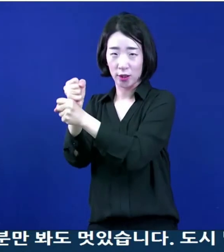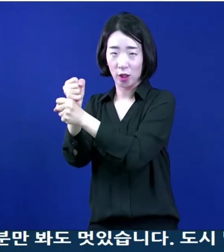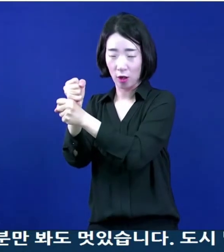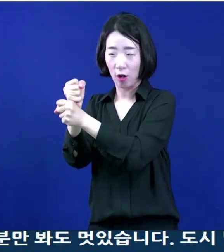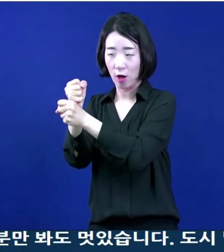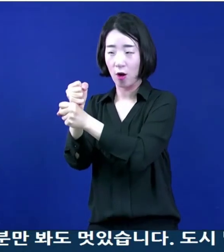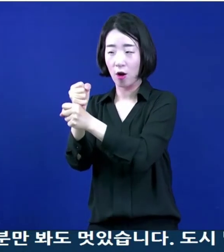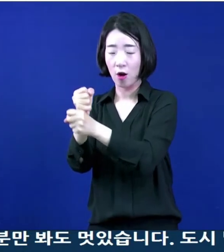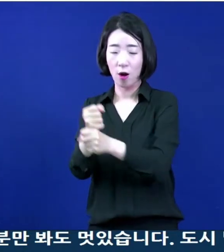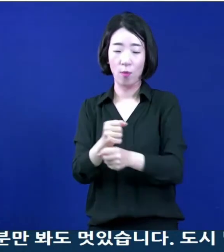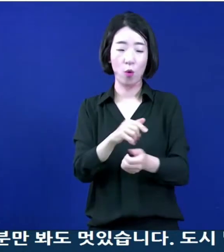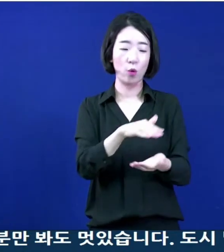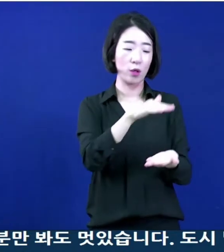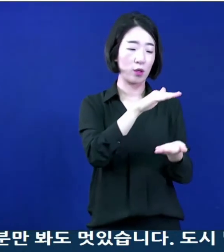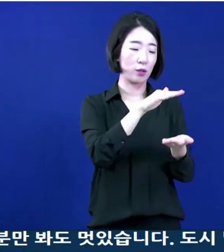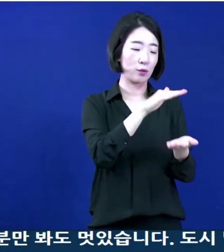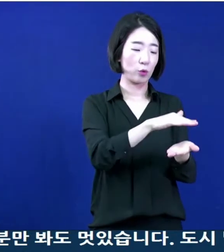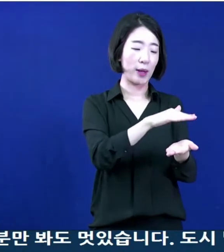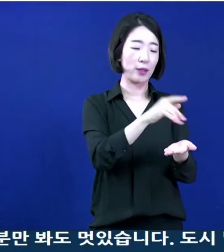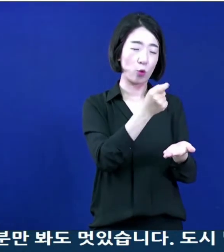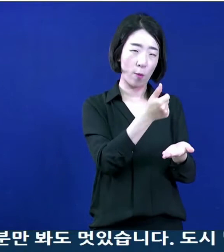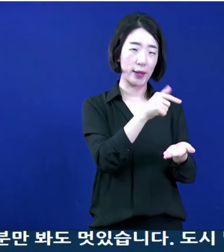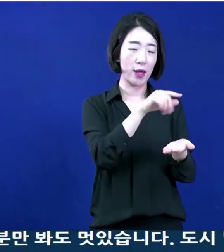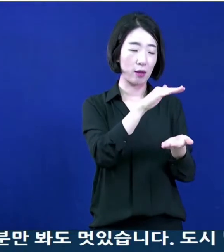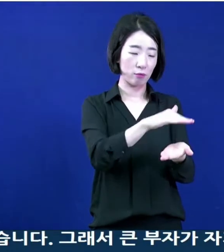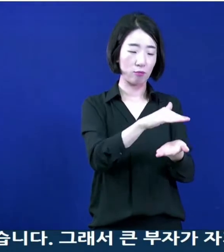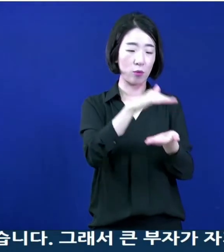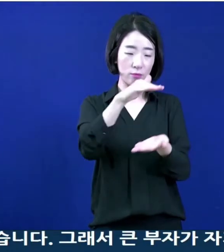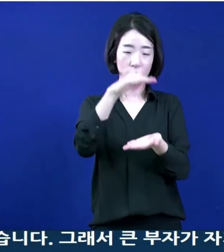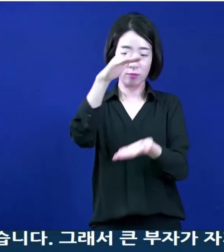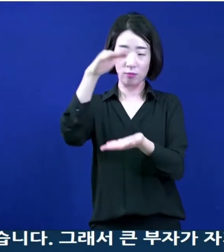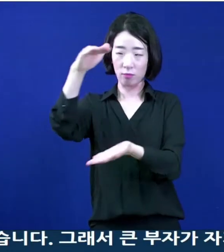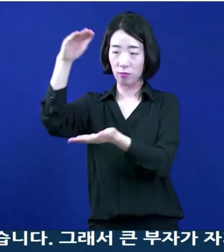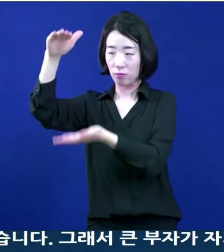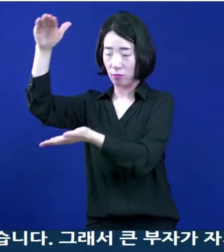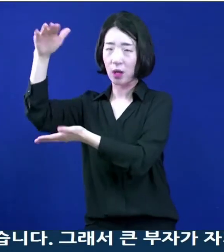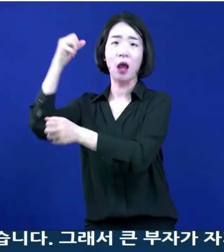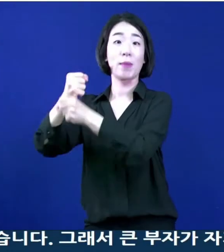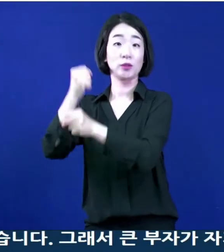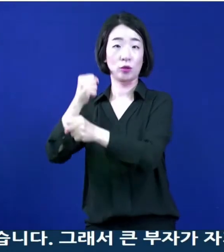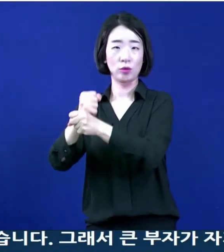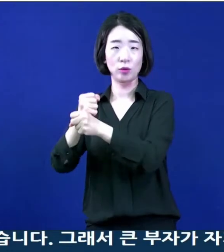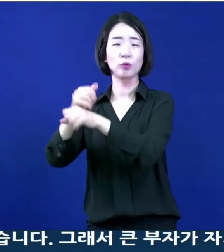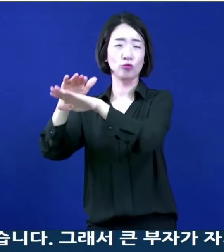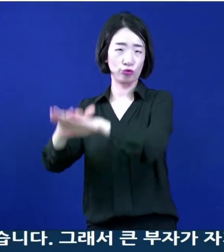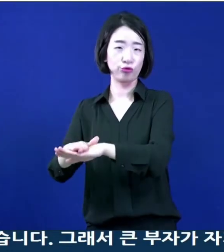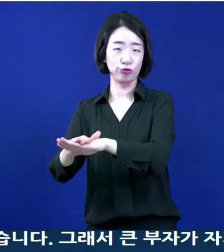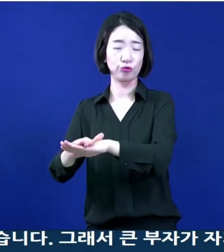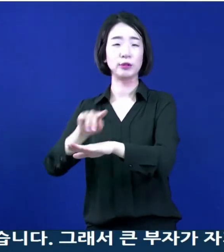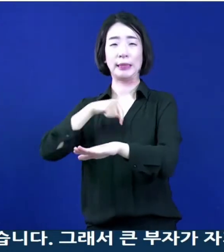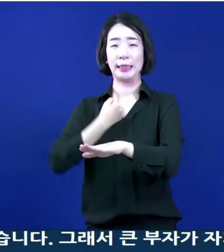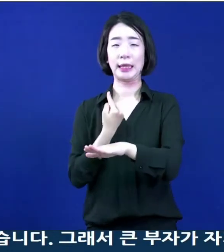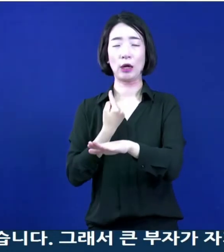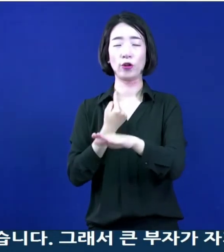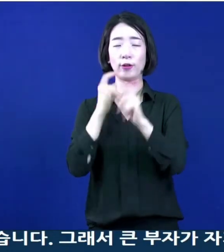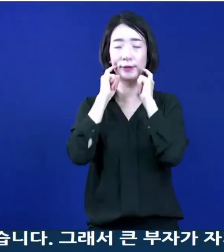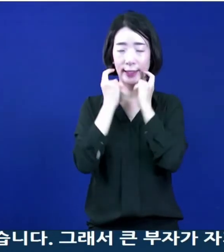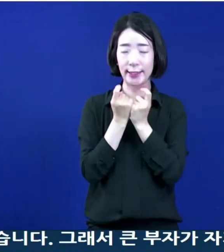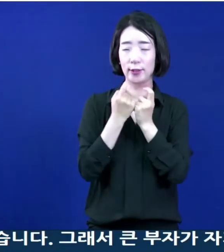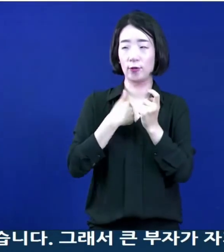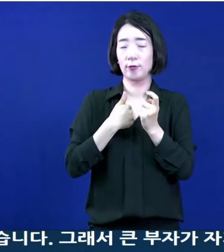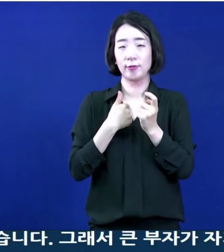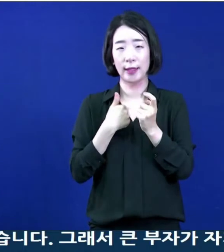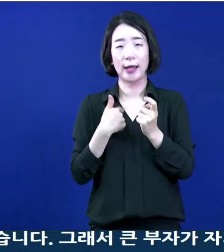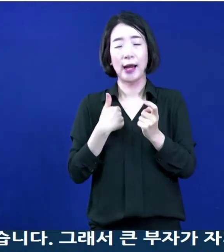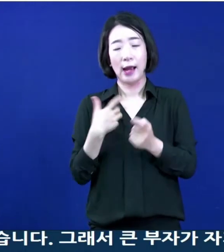사이즈별로 어떤 건 뭐 한 2m가 넘는 거, 3m 되는 것도 있고 그거보다 좀 작은 것도 있고 굉장히 많아요. 그걸 이제 자기의 집이나 용도에